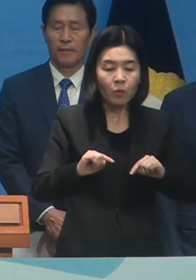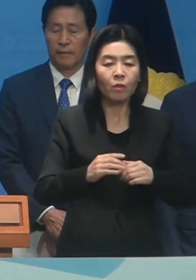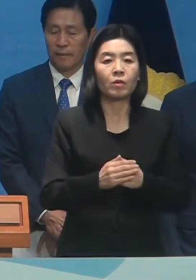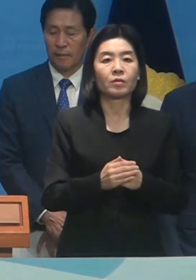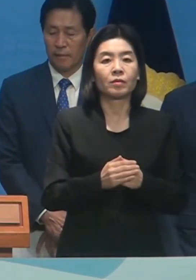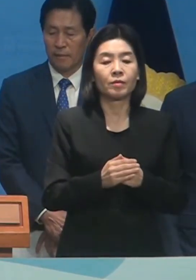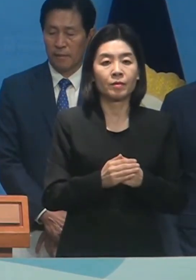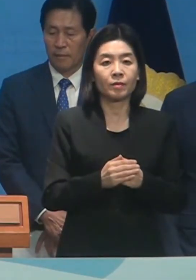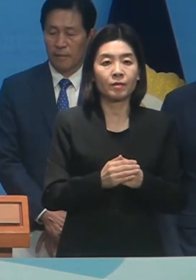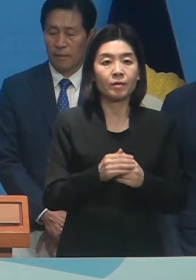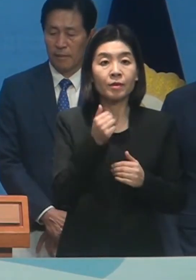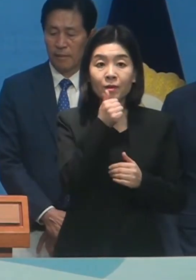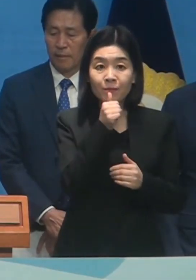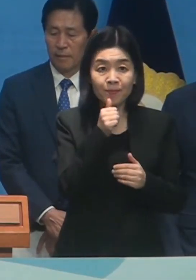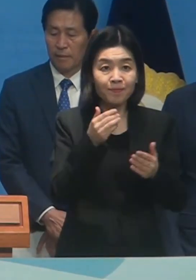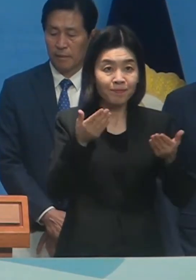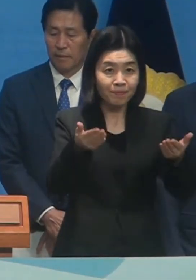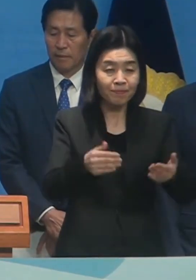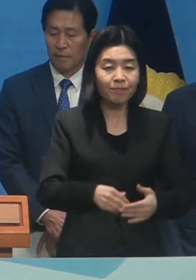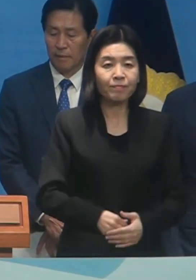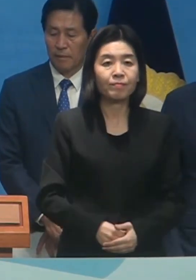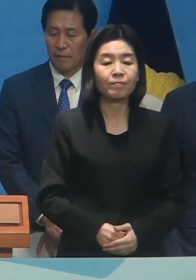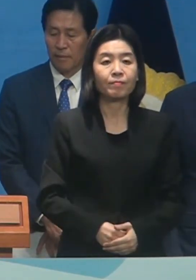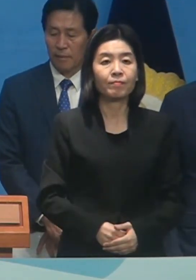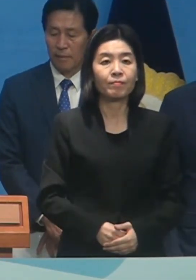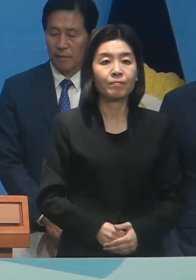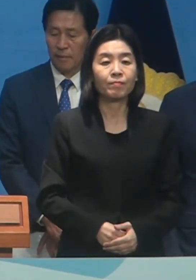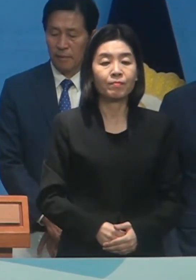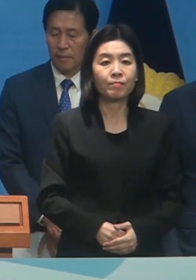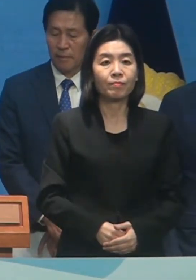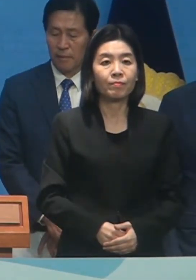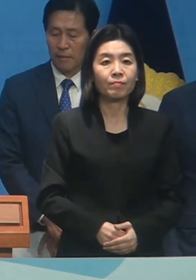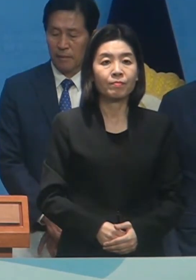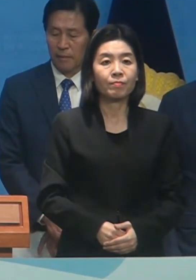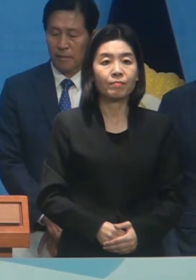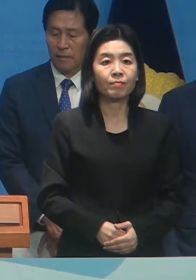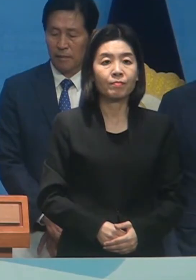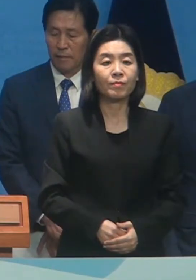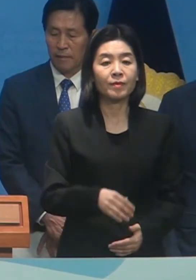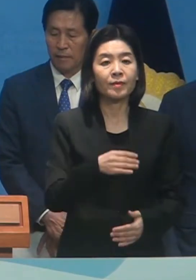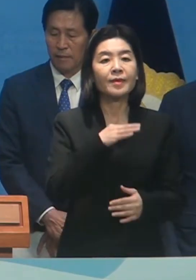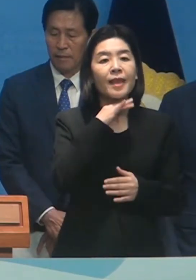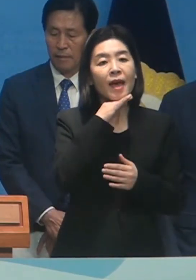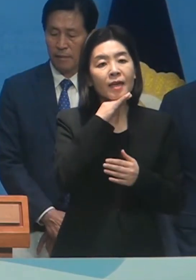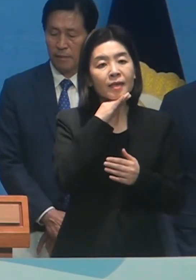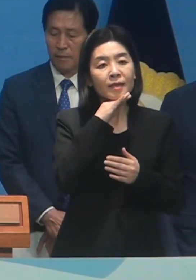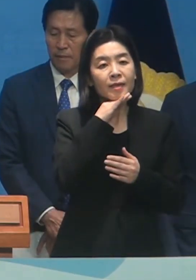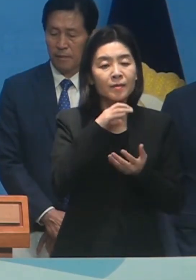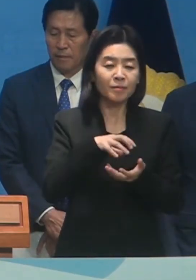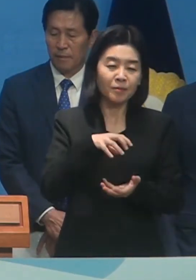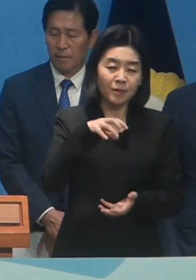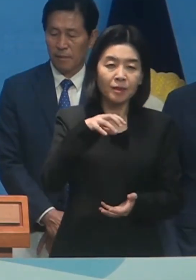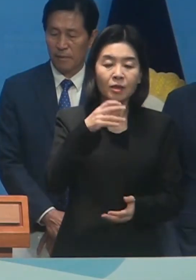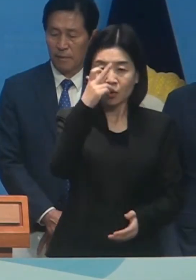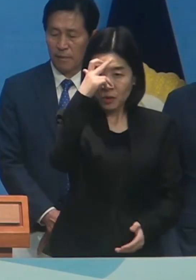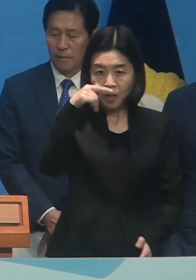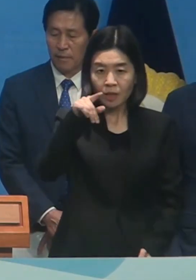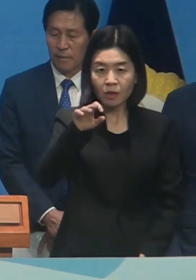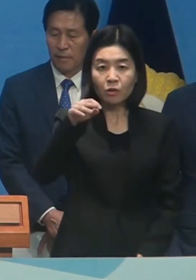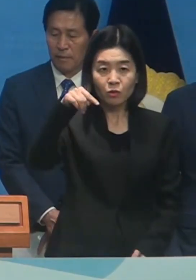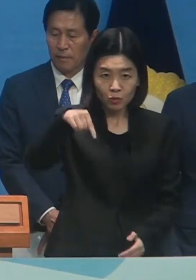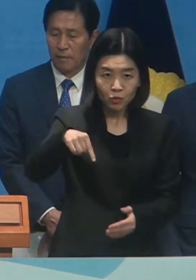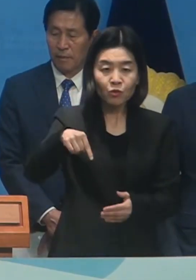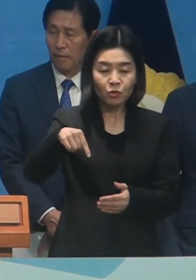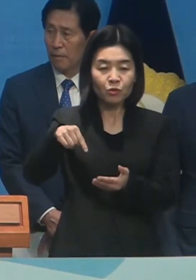참석자분들을 제가 소개해드리도록 하겠습니다. 제일 먼저 제일 연배가 높으신 최경수